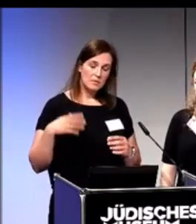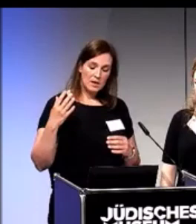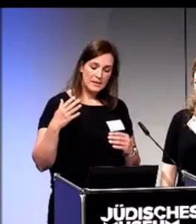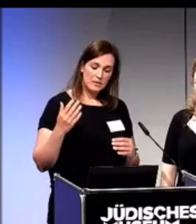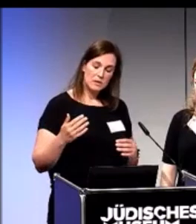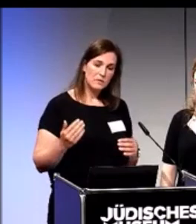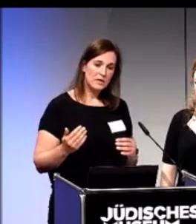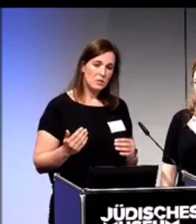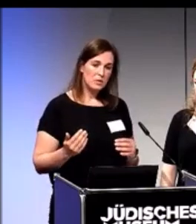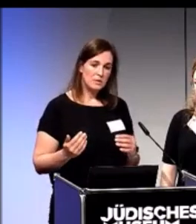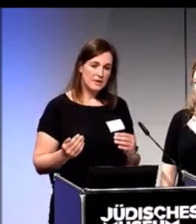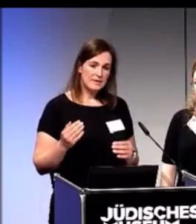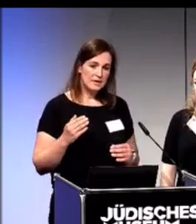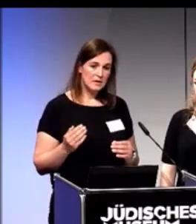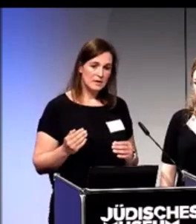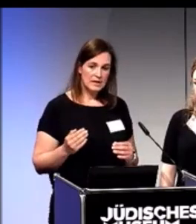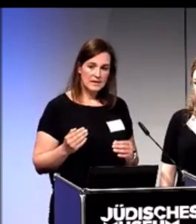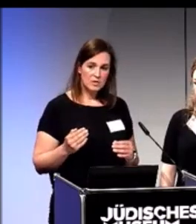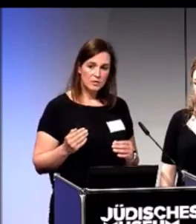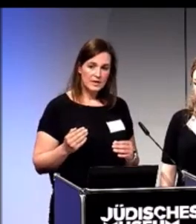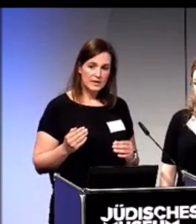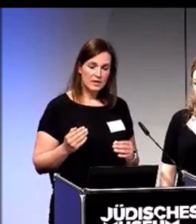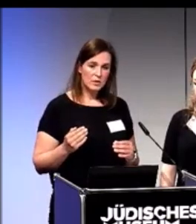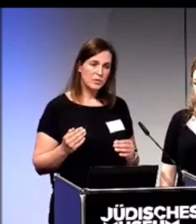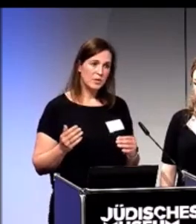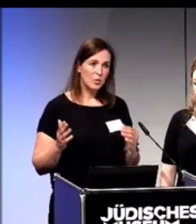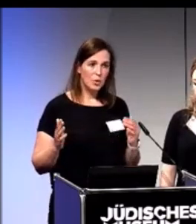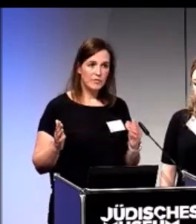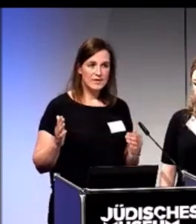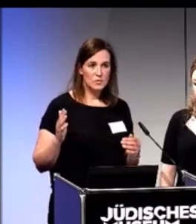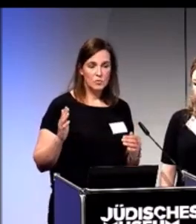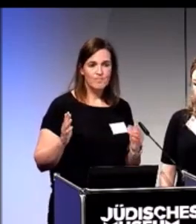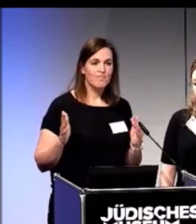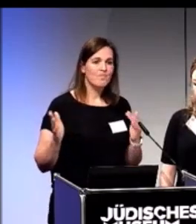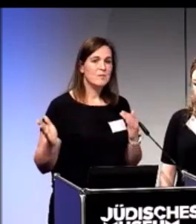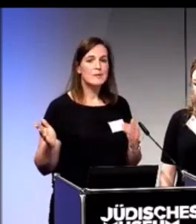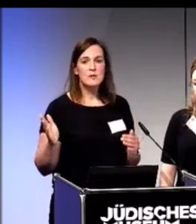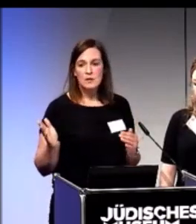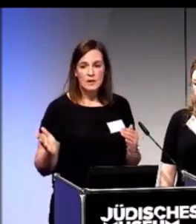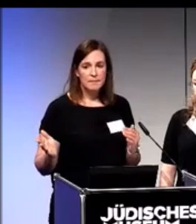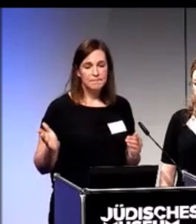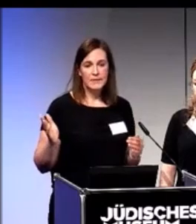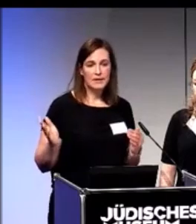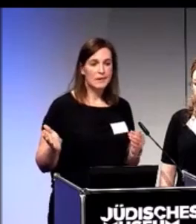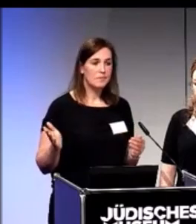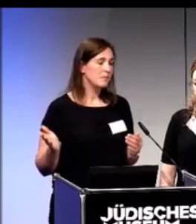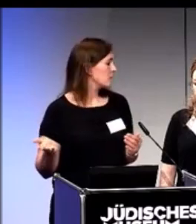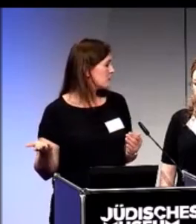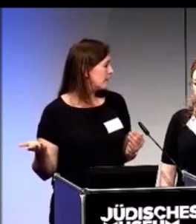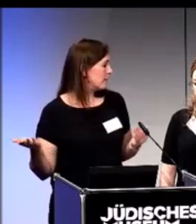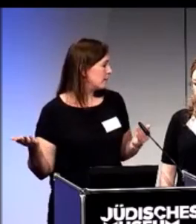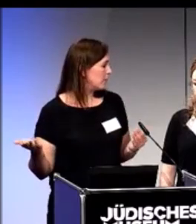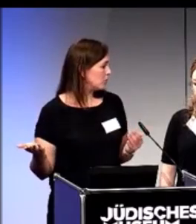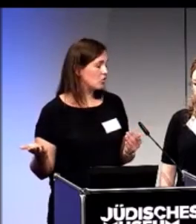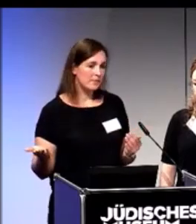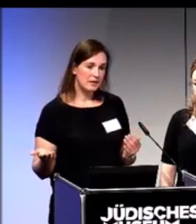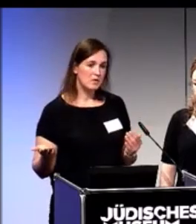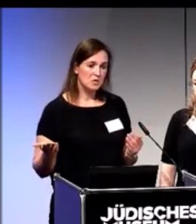das Video, setzt ihren DGS-Overlay drauf und dann bekommen wir das so circa ein bis zwei Wochen später